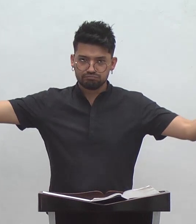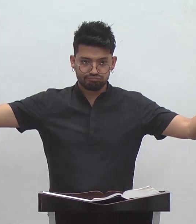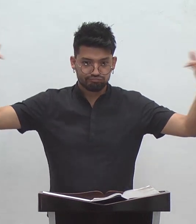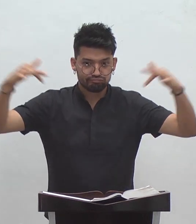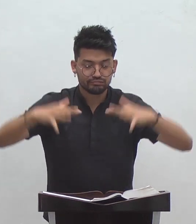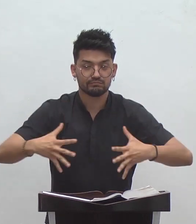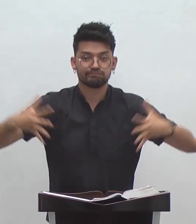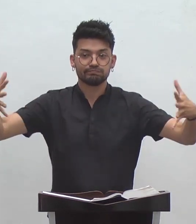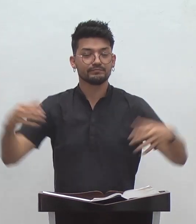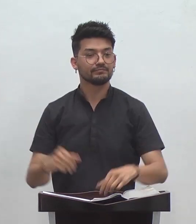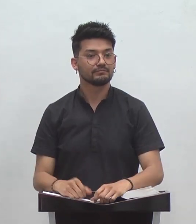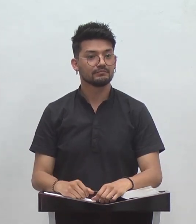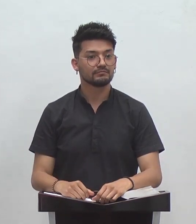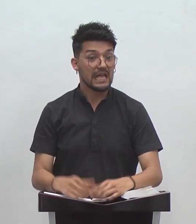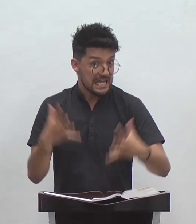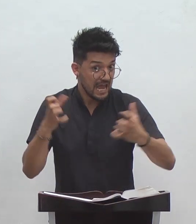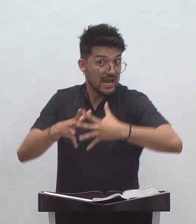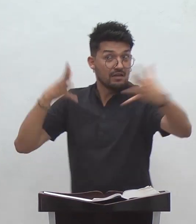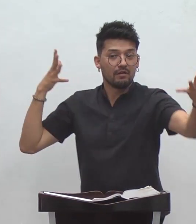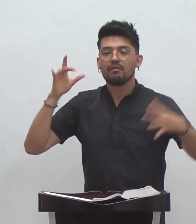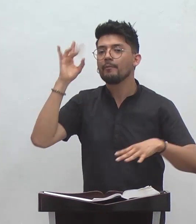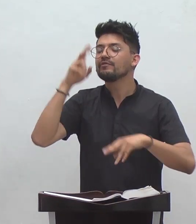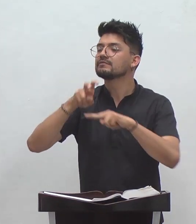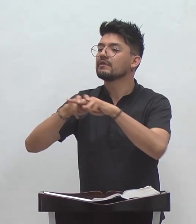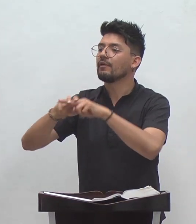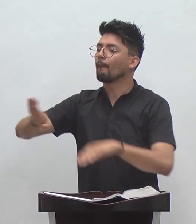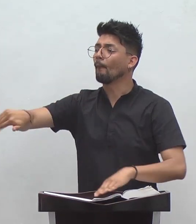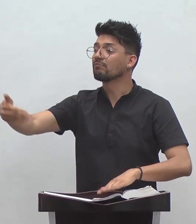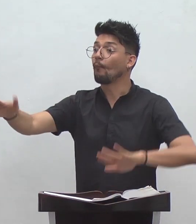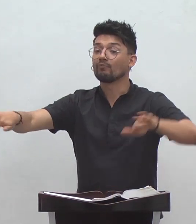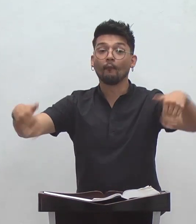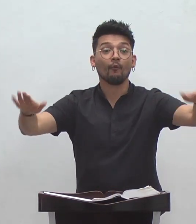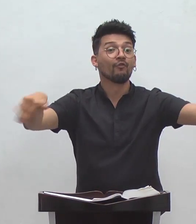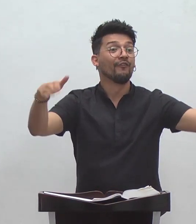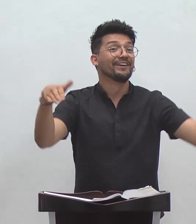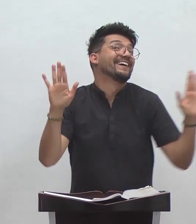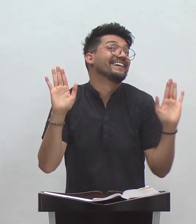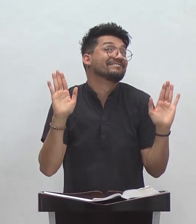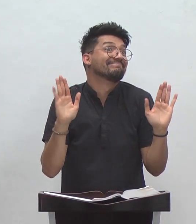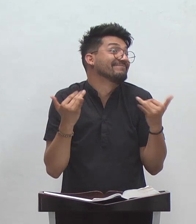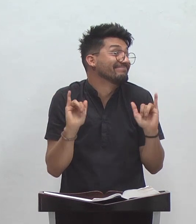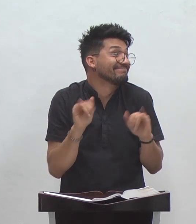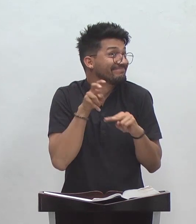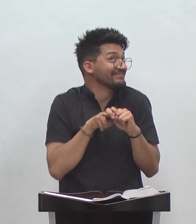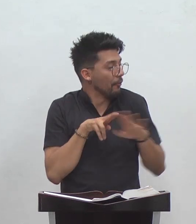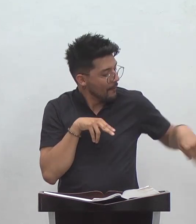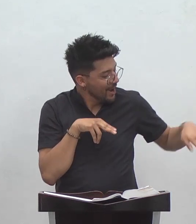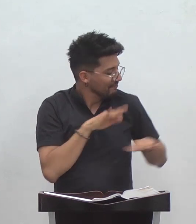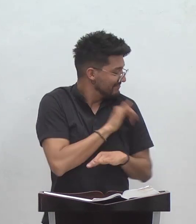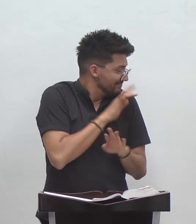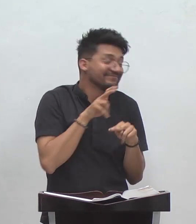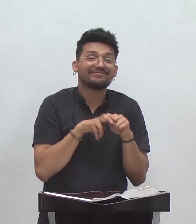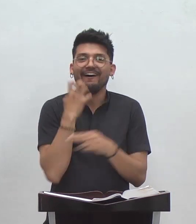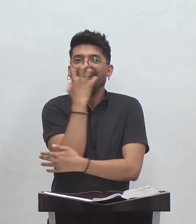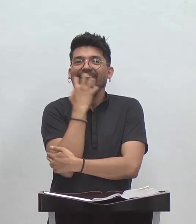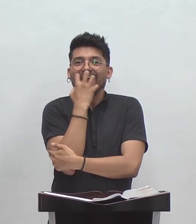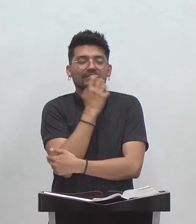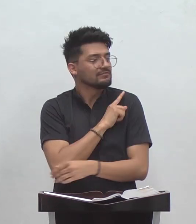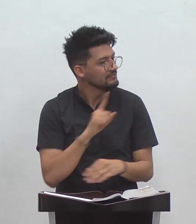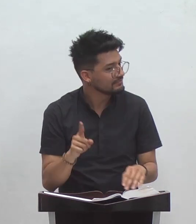responsabilidad es pedir la llenura del Espíritu para llenar este lugar. Mire, todavía hay sillas vacías. ¿Qué vamos a hacer? ¿Nos vamos a conformar con la silla vacía al